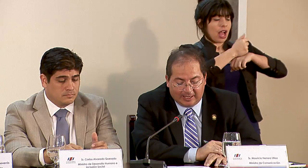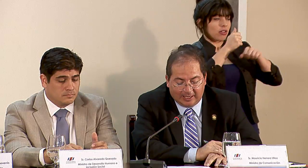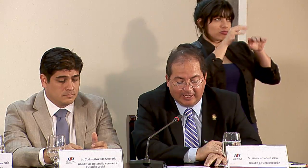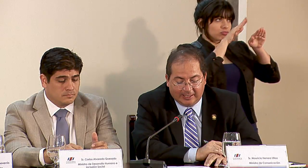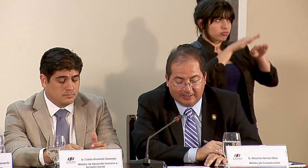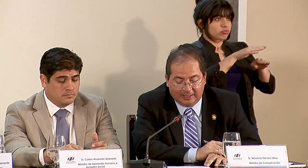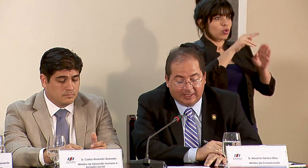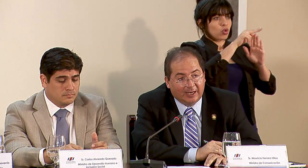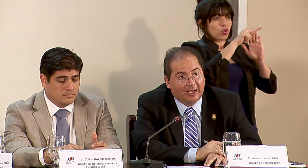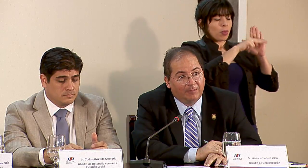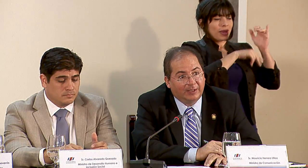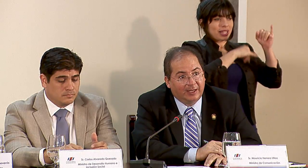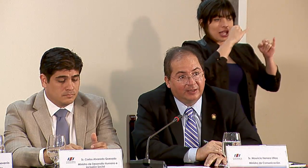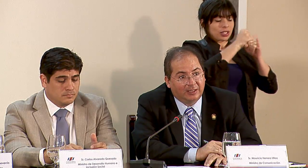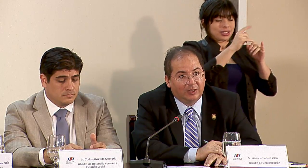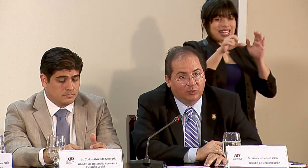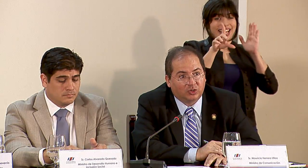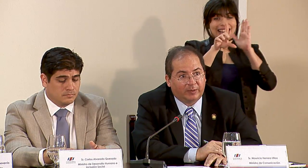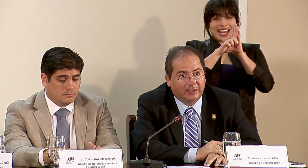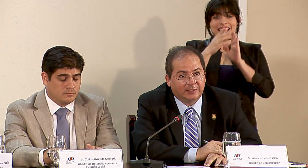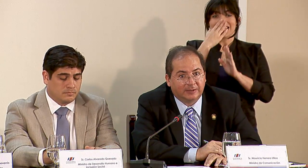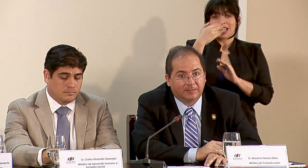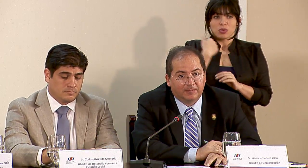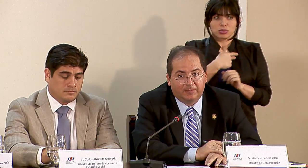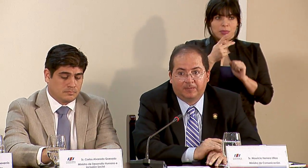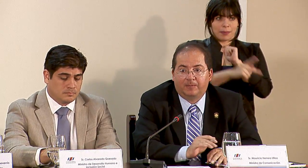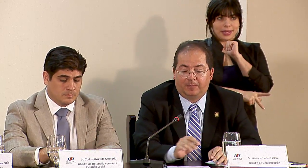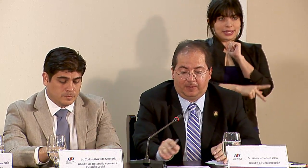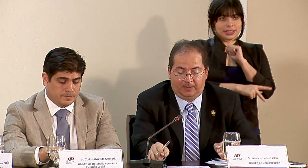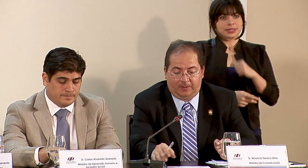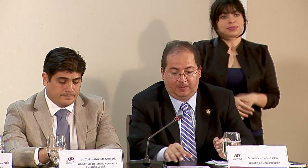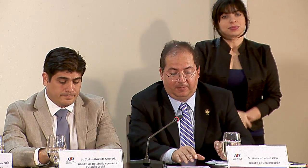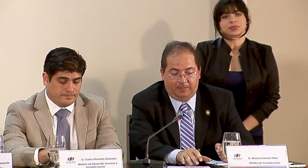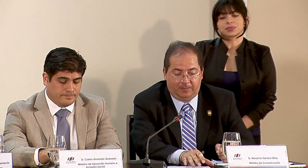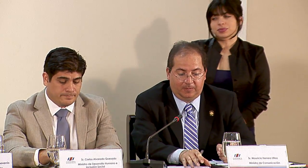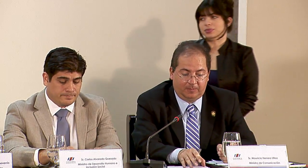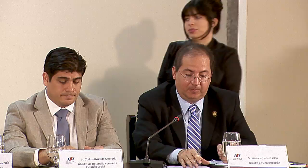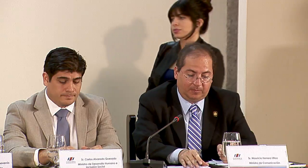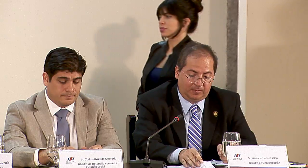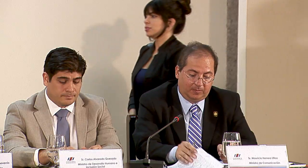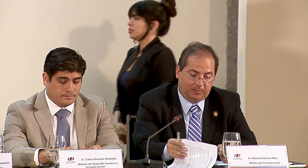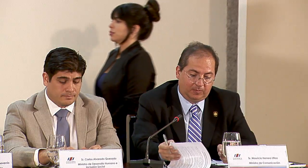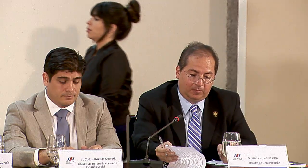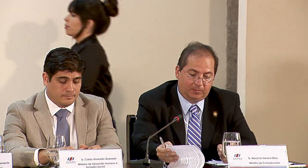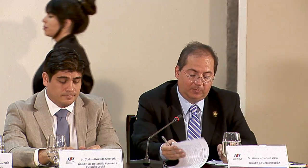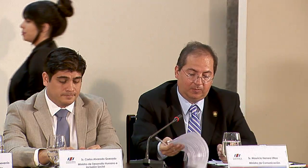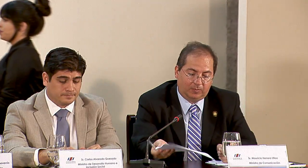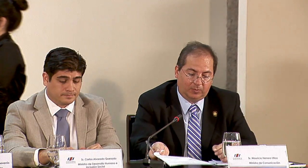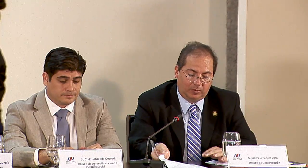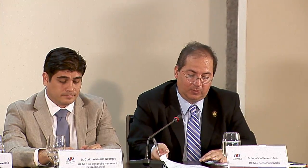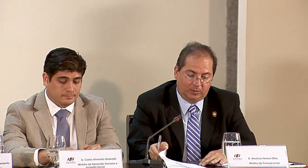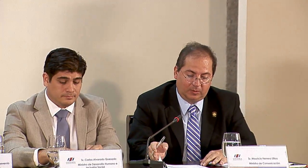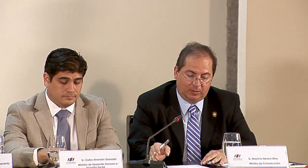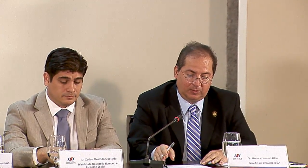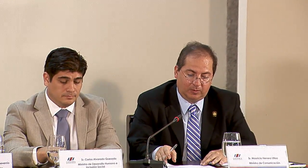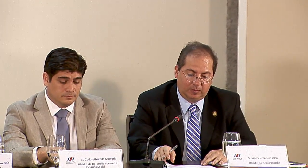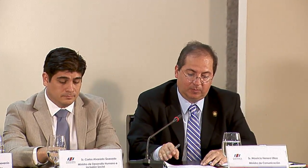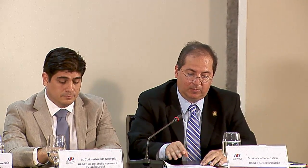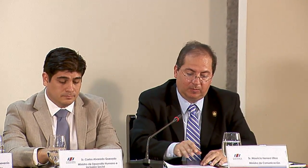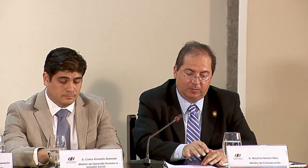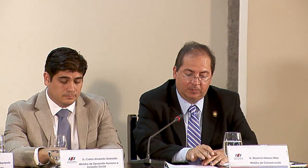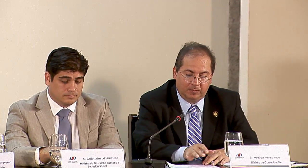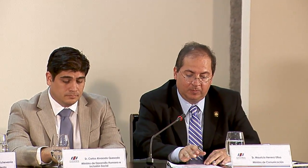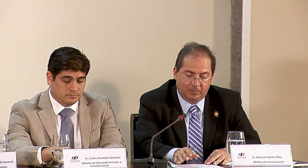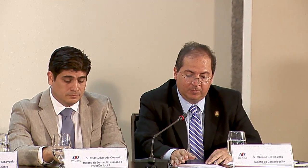y en la ley indígena vigente en nuestro país. Muchísimas gracias al señor Ministro de Comunicación. Ahora sí,